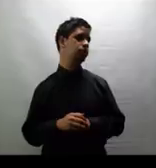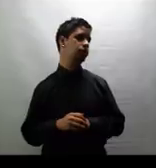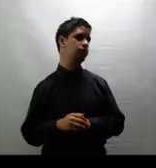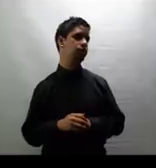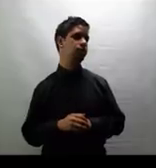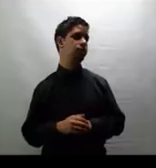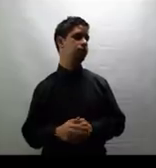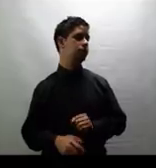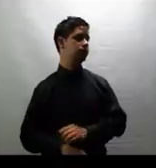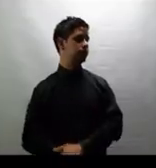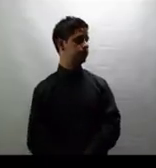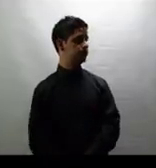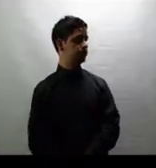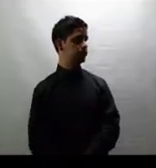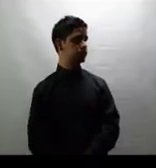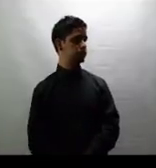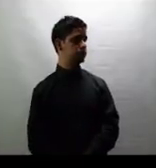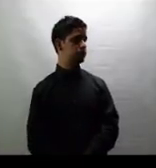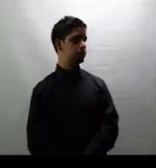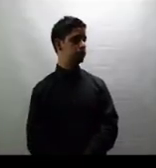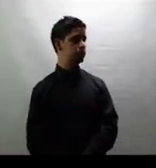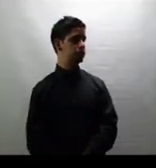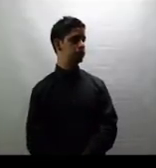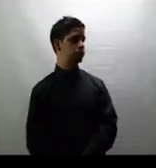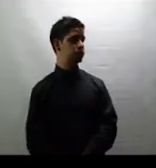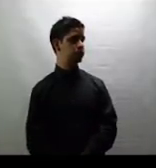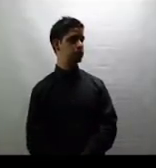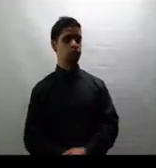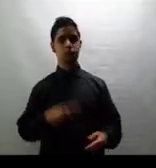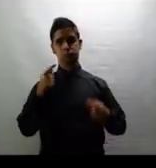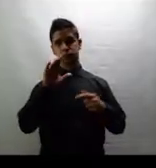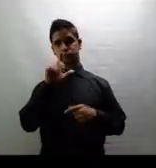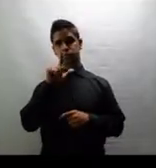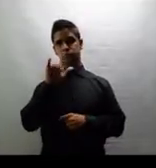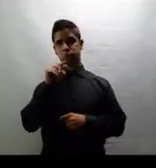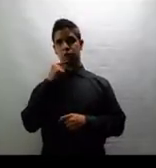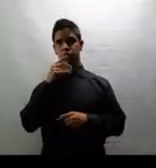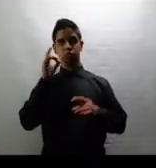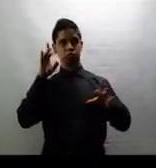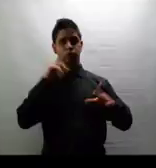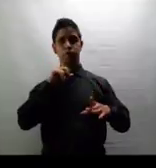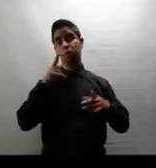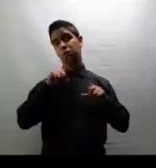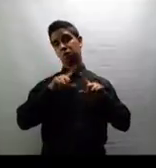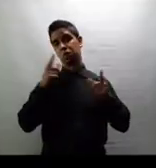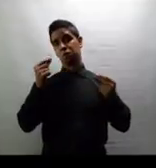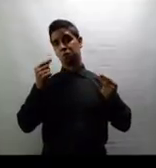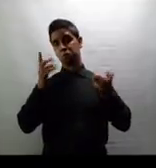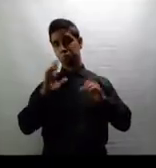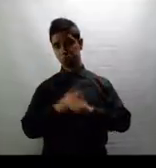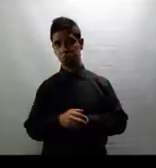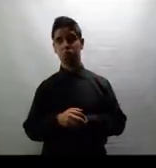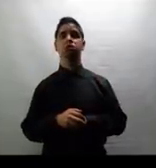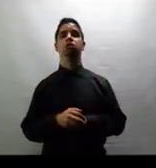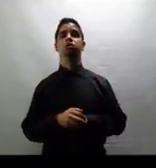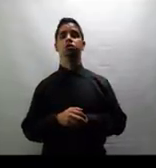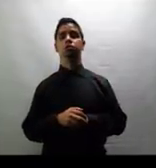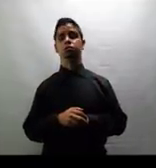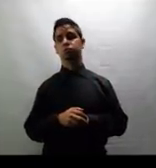yo soy yo lo que creo que que claro es un desastre pero bueno vamos pero esas son cosas